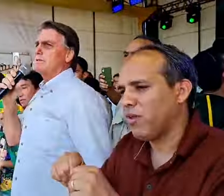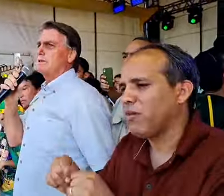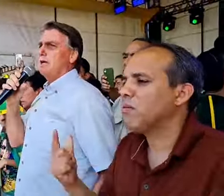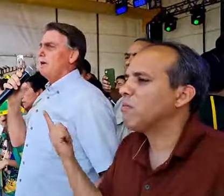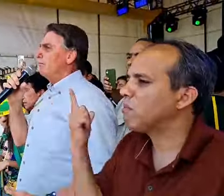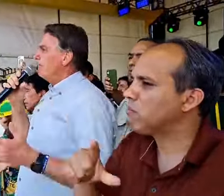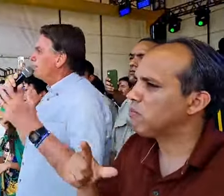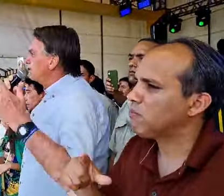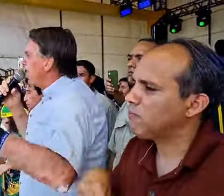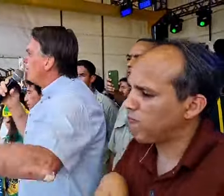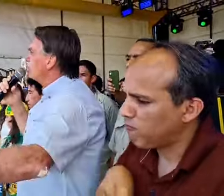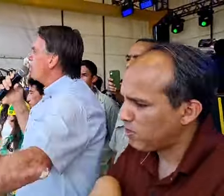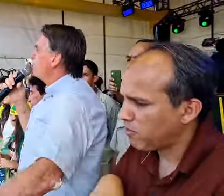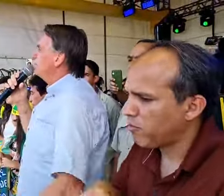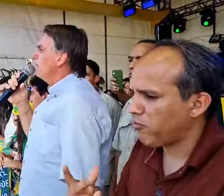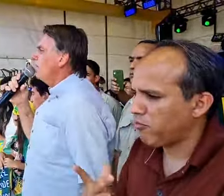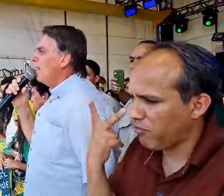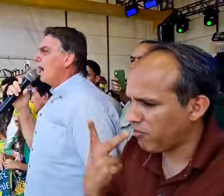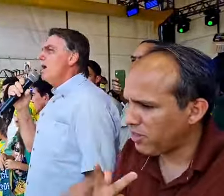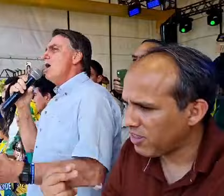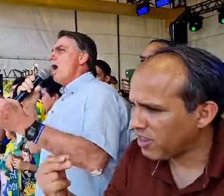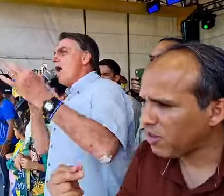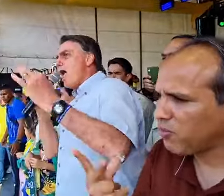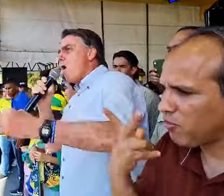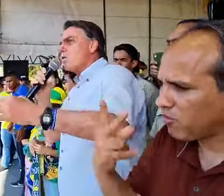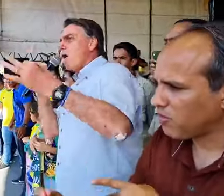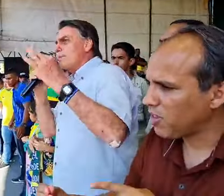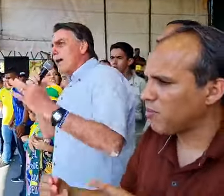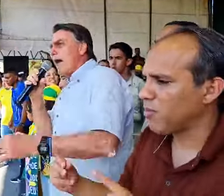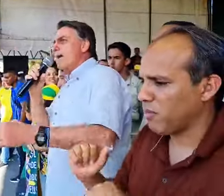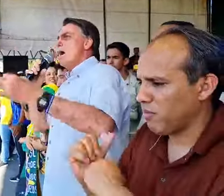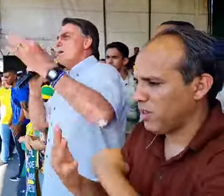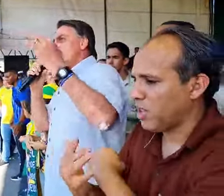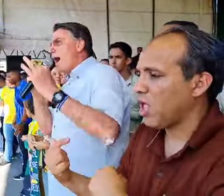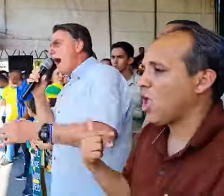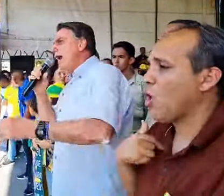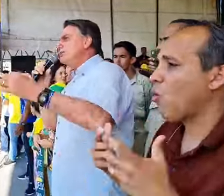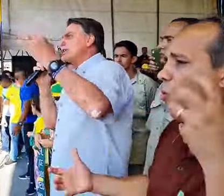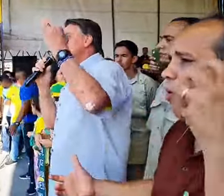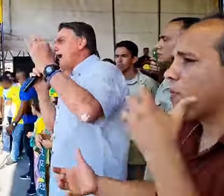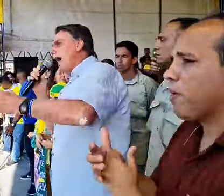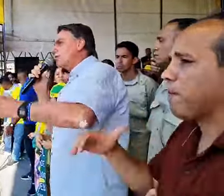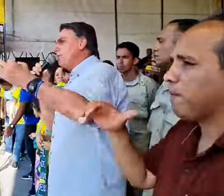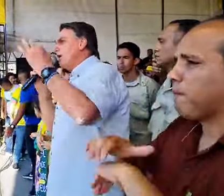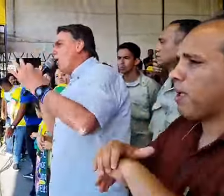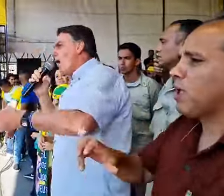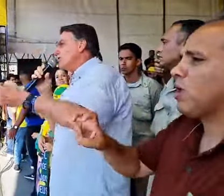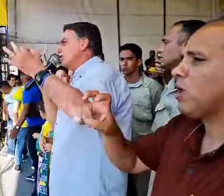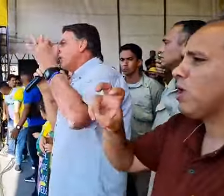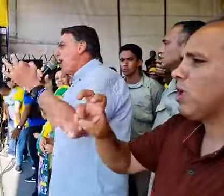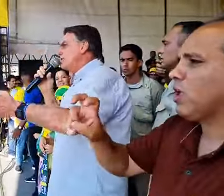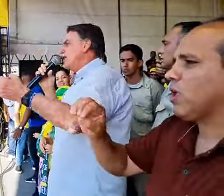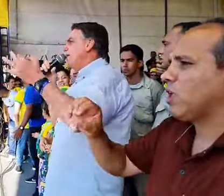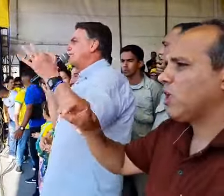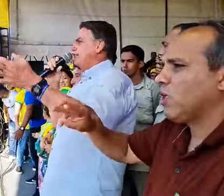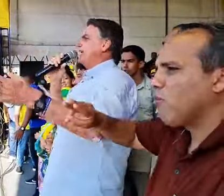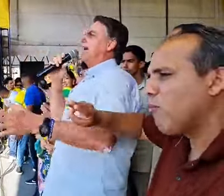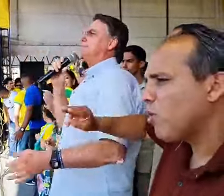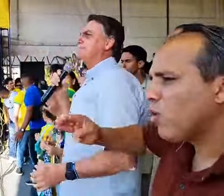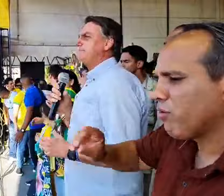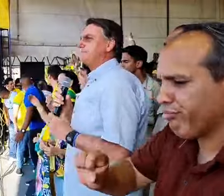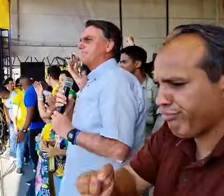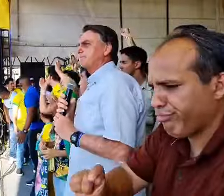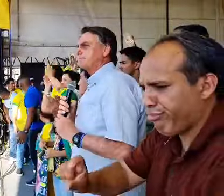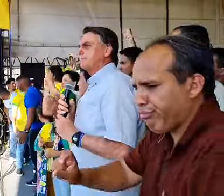Sobrevivemos, vencemos a pandemia. Eu comprei mais de 500 milhões de doses de